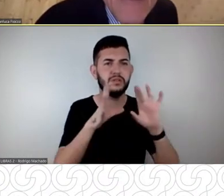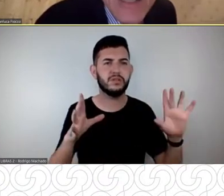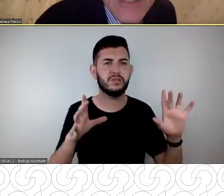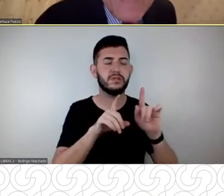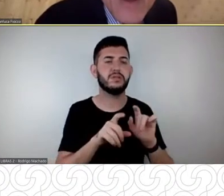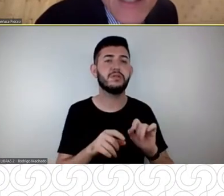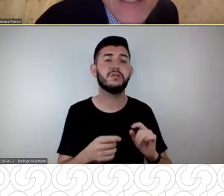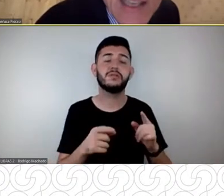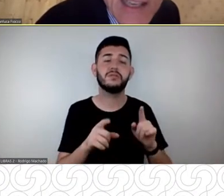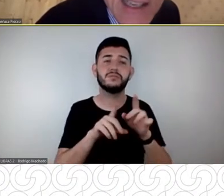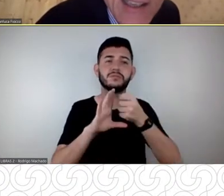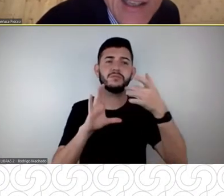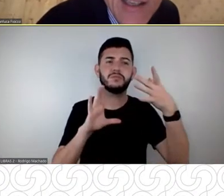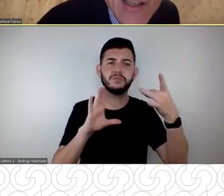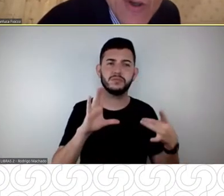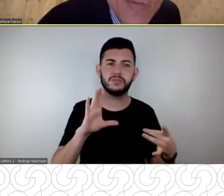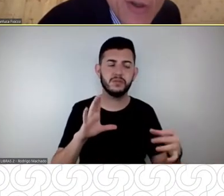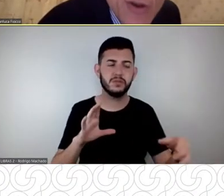aspectos. E